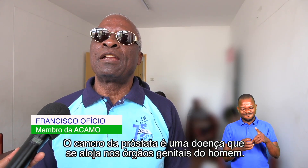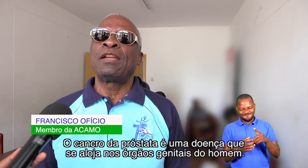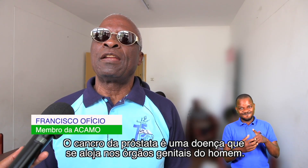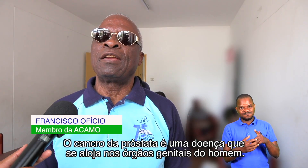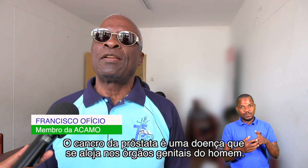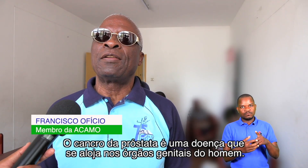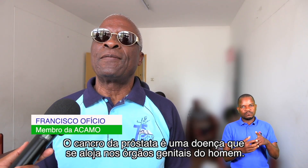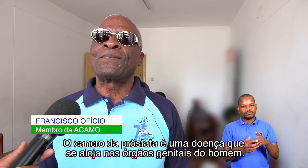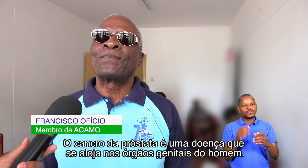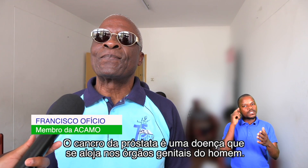que